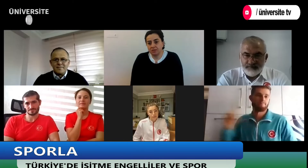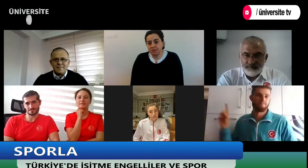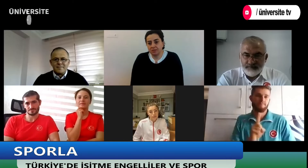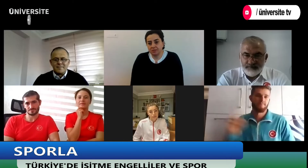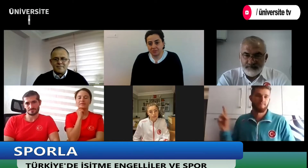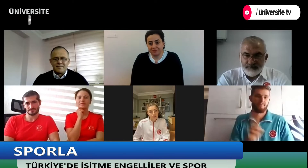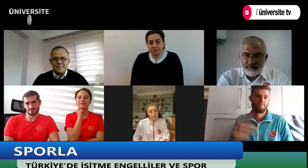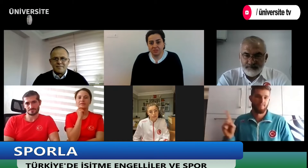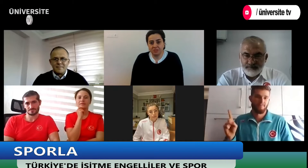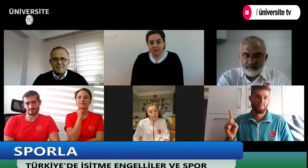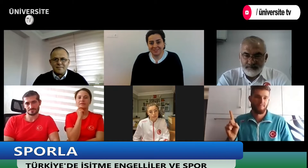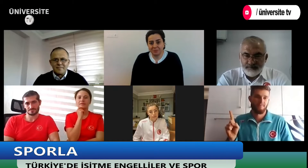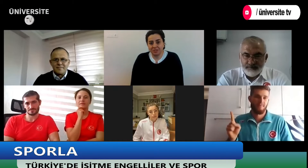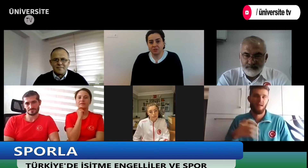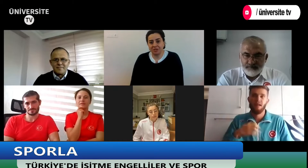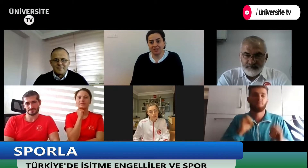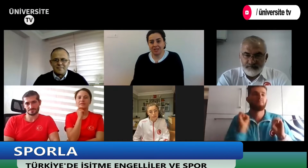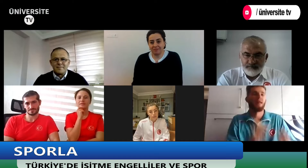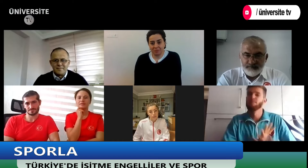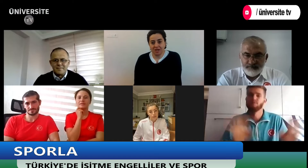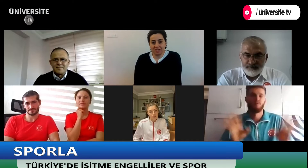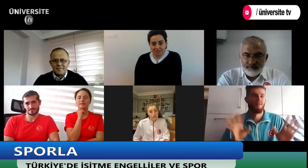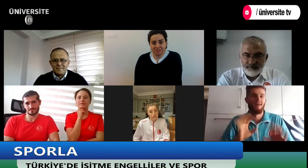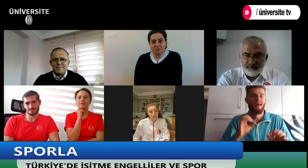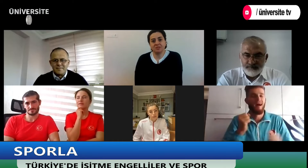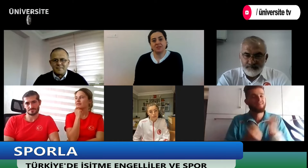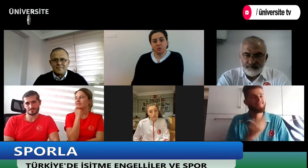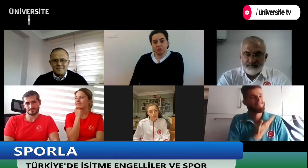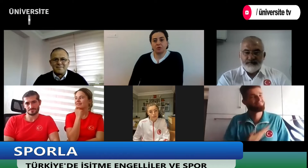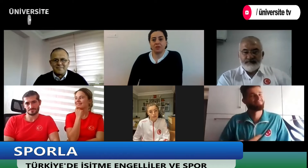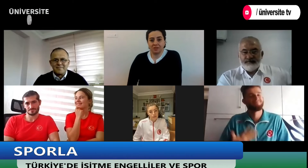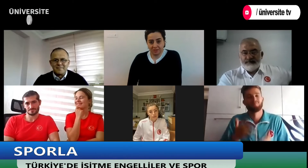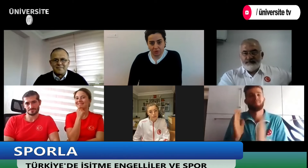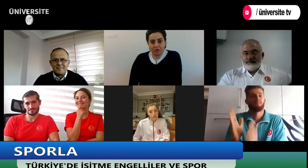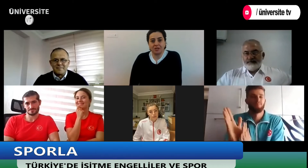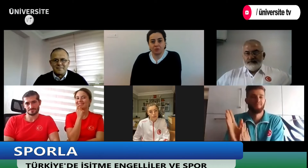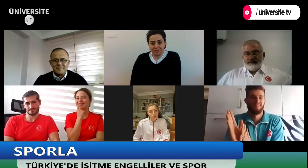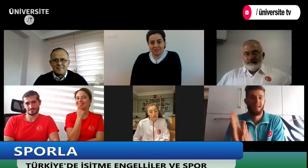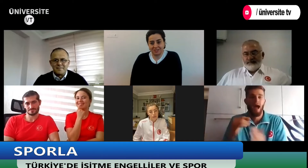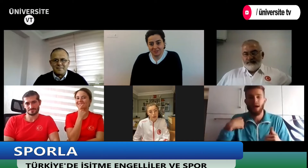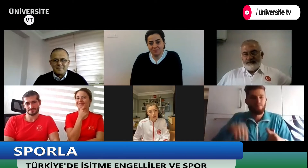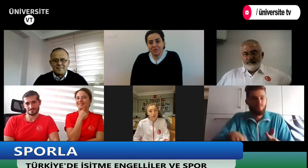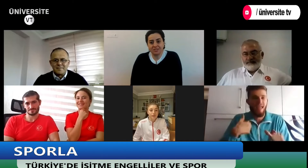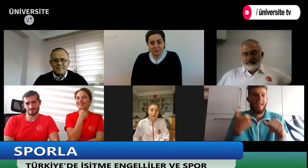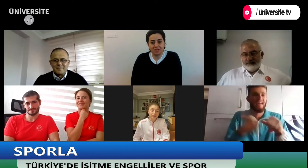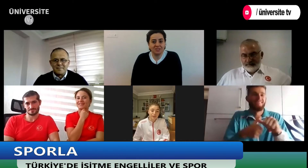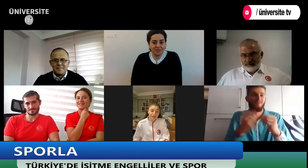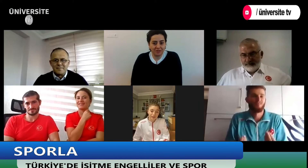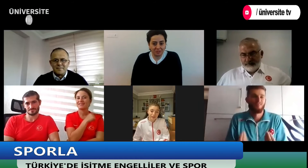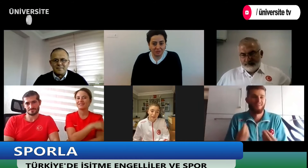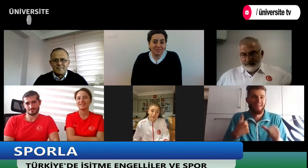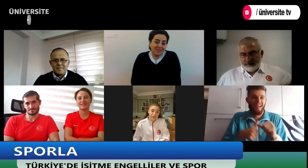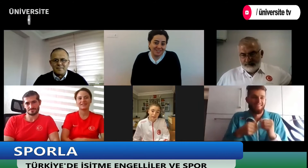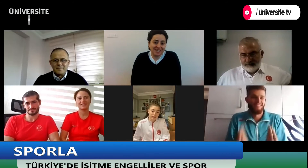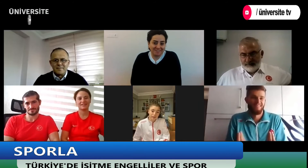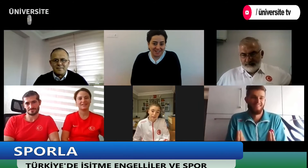an devamlı antrenmana yönelik evimi, hayatımı ona göre organize ettim. Antrenmanlara